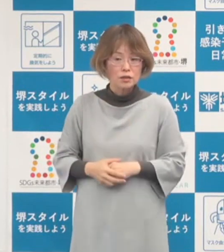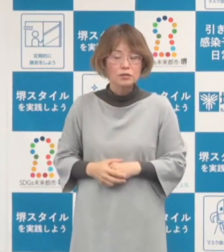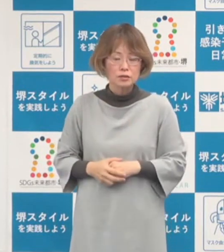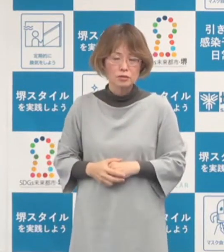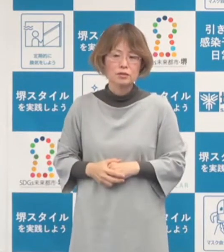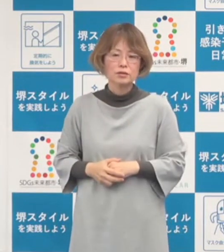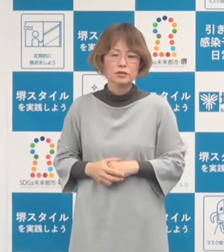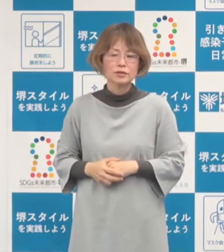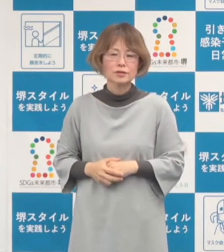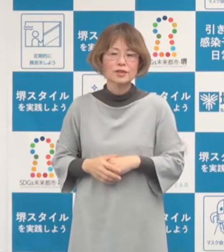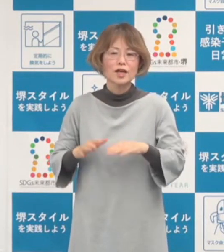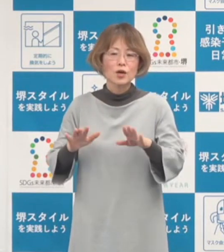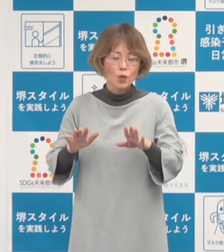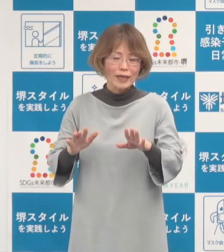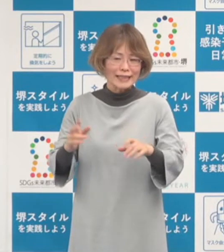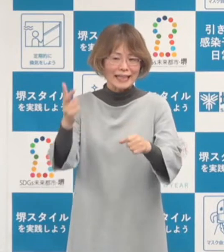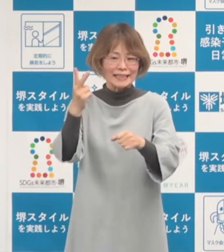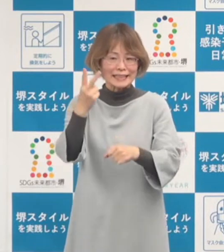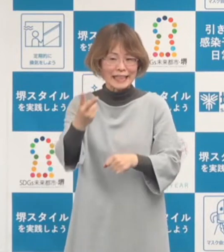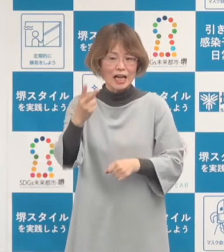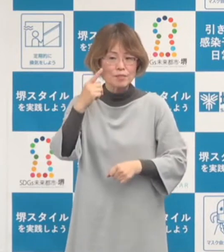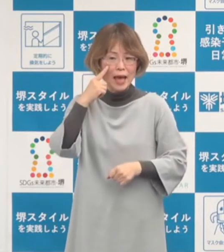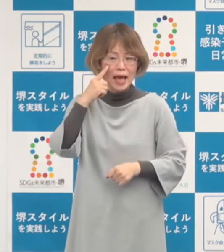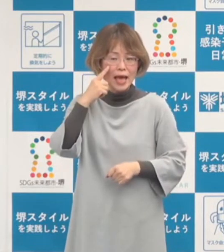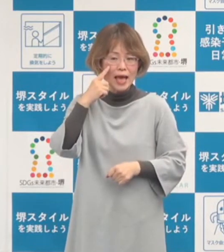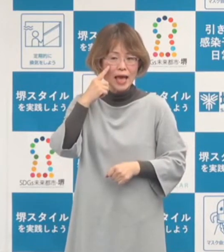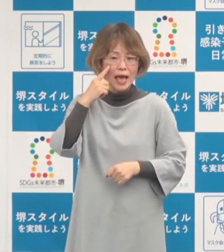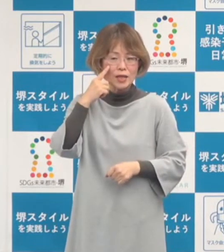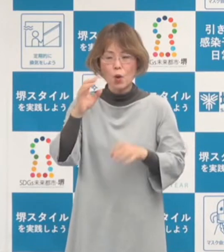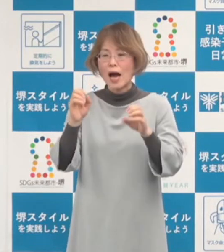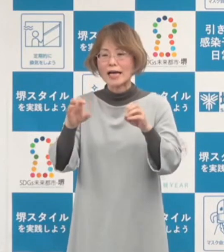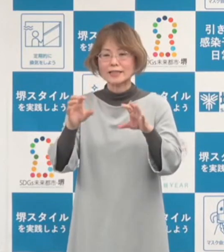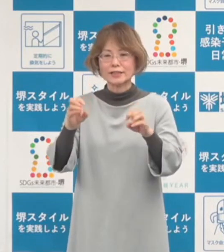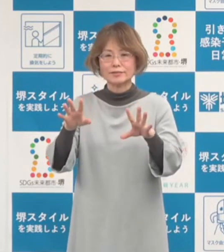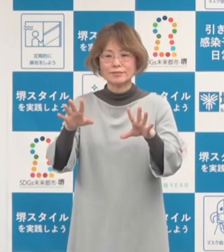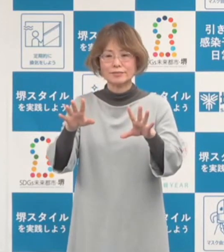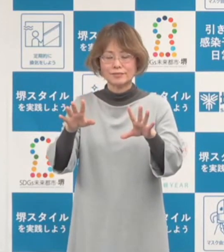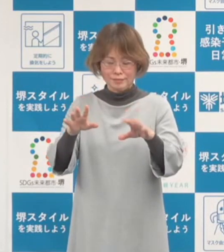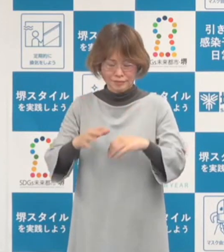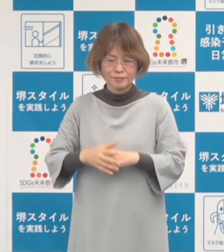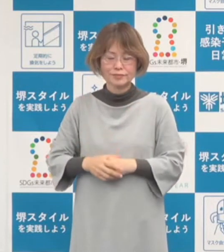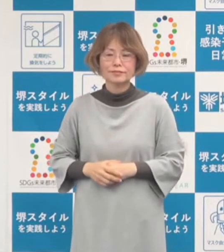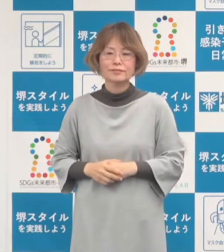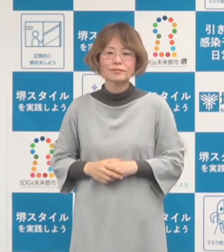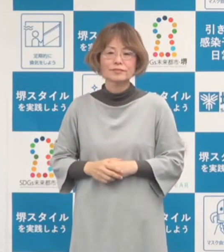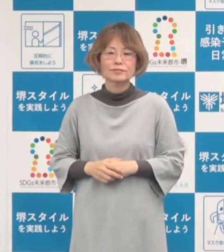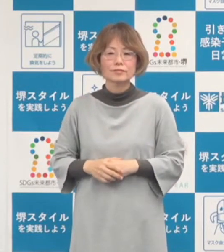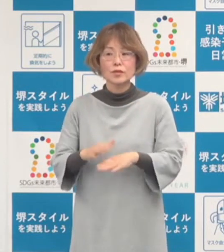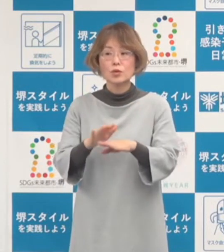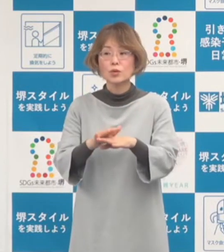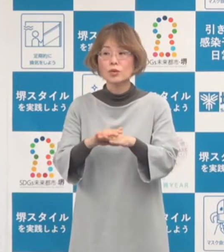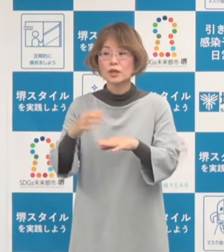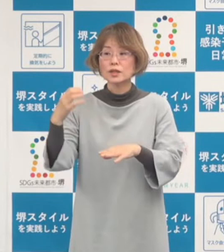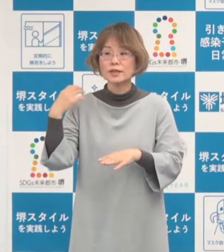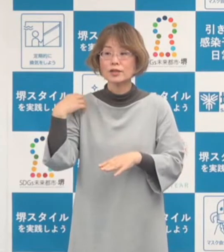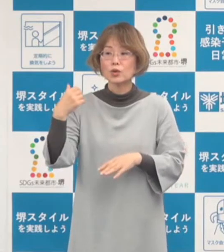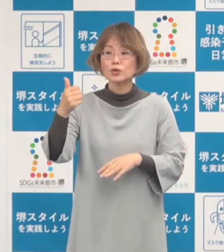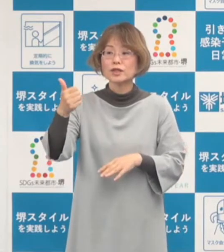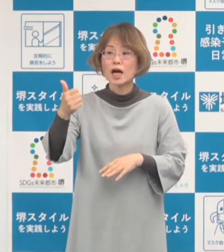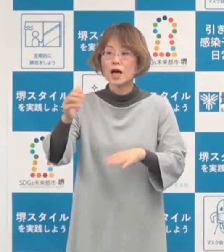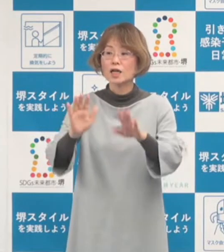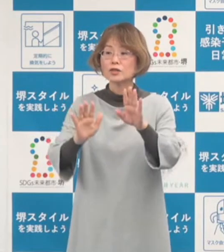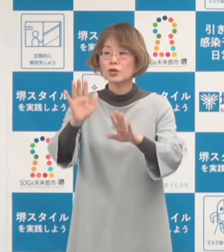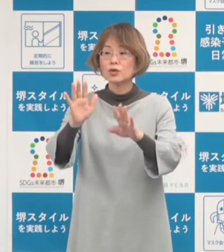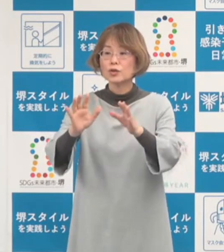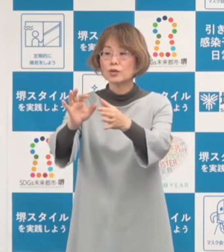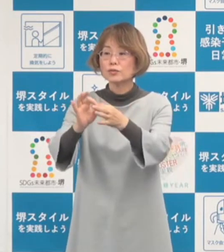今回、第2回の発信ということをお伝えをしていますが、扱いについて担当者は今、状況を